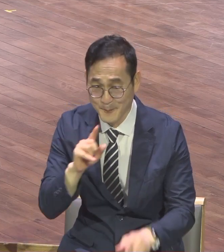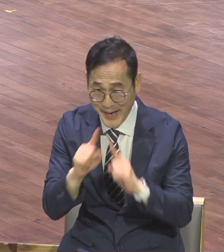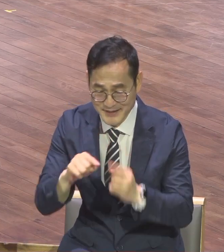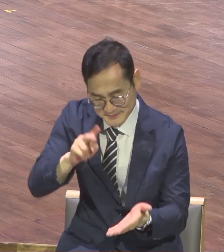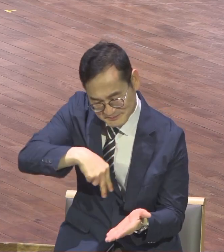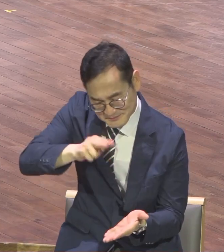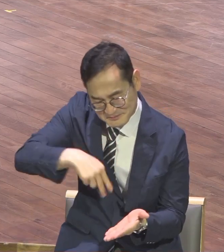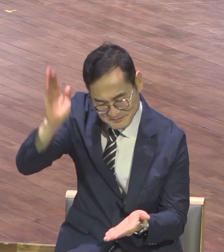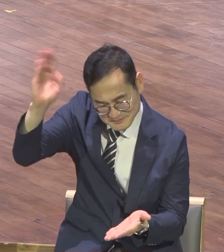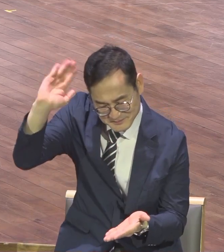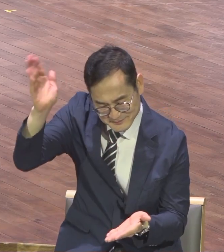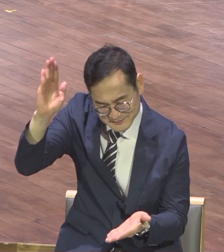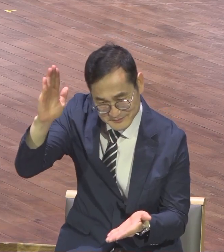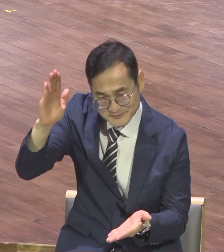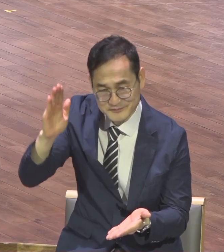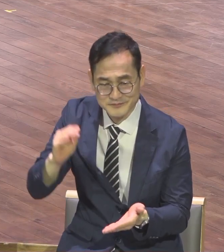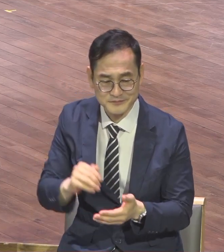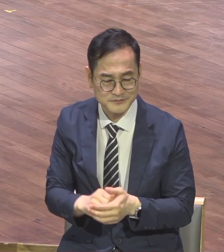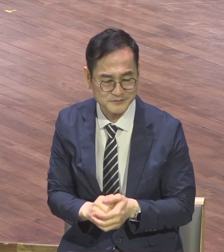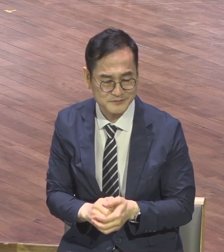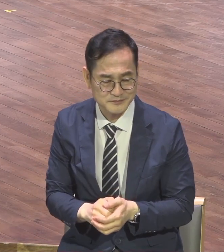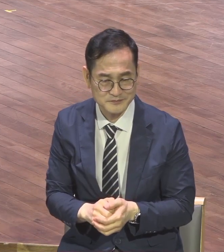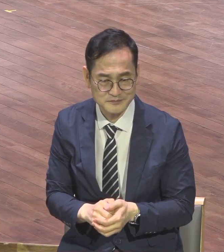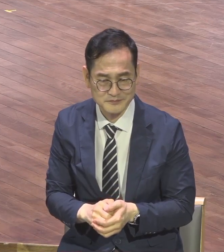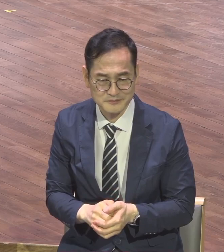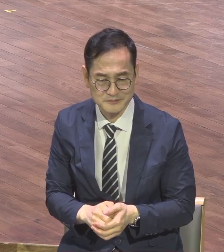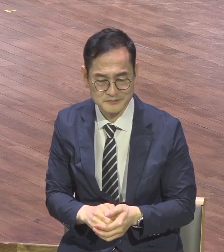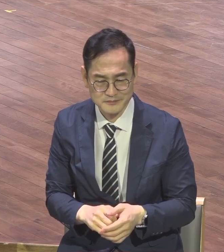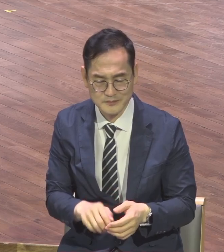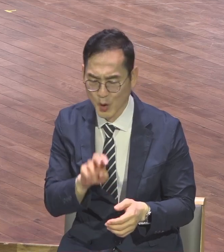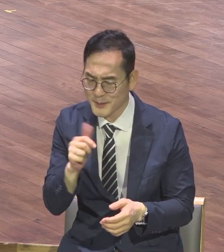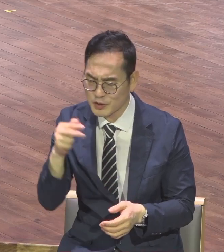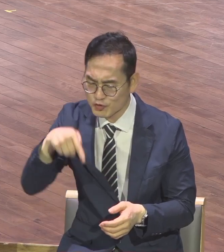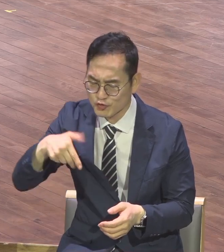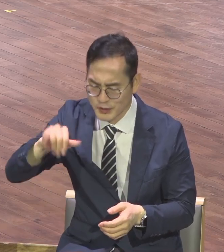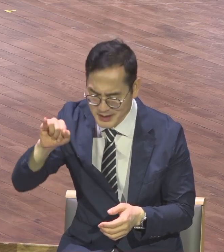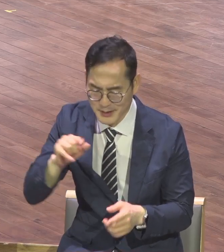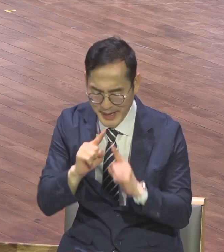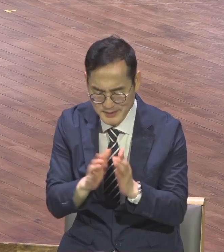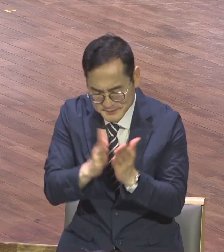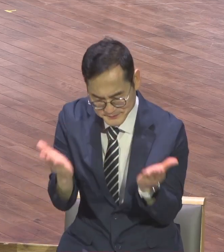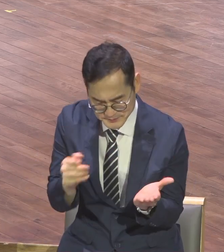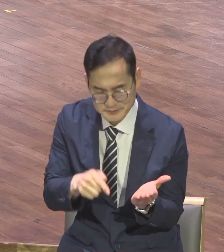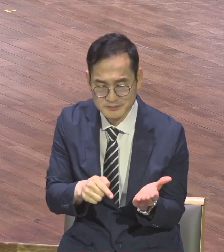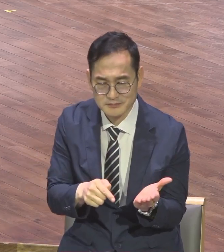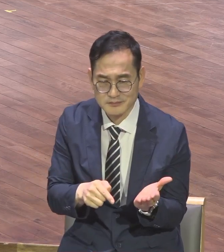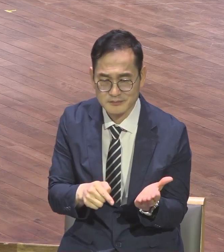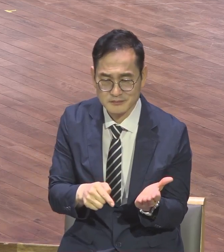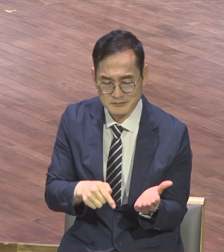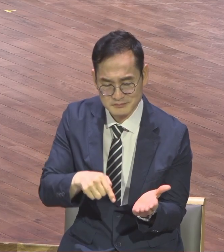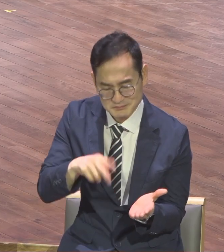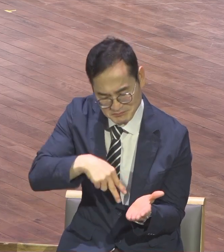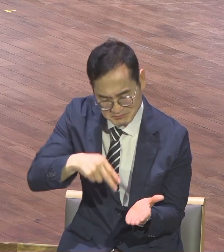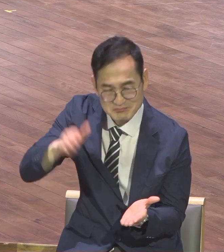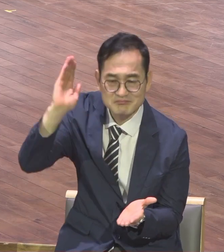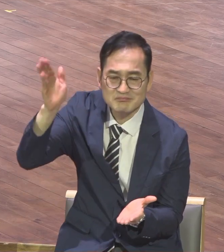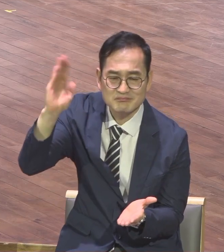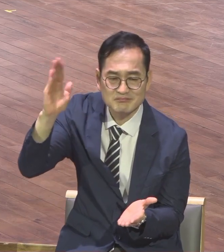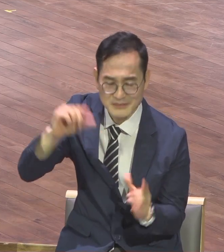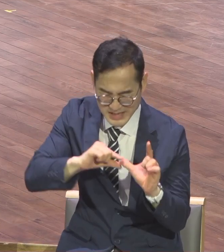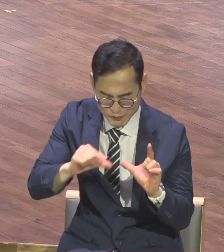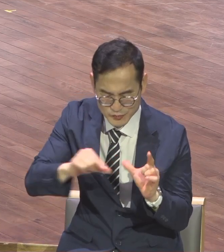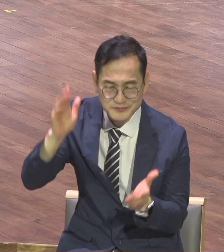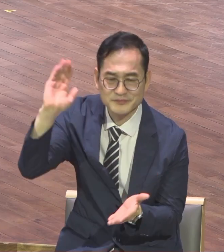읽어줍니다. 11장 13절로 21절 읽어줍니다. 민수기 15장 37절로 41절을